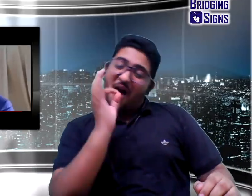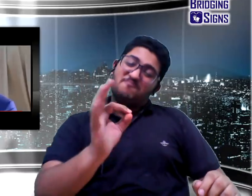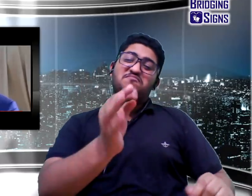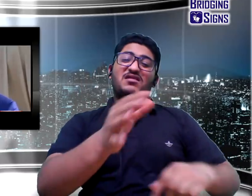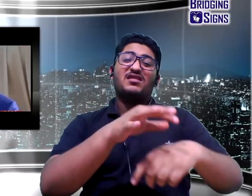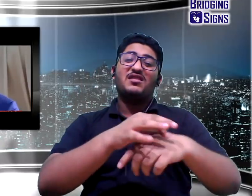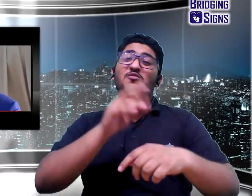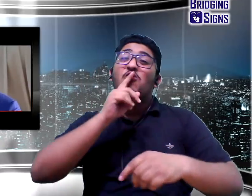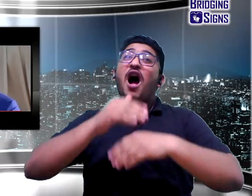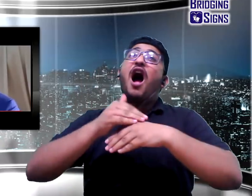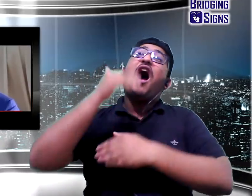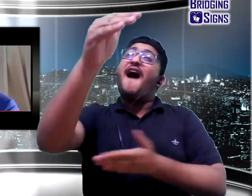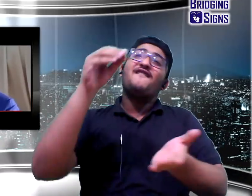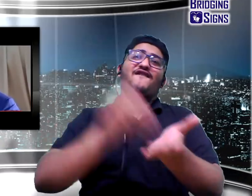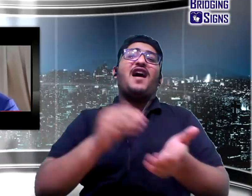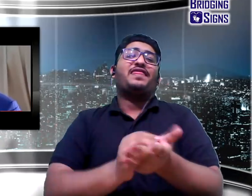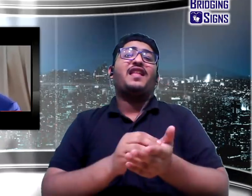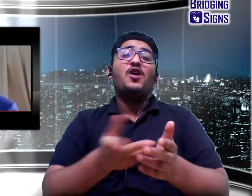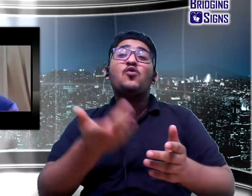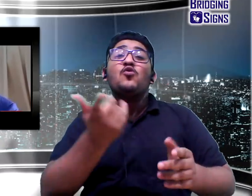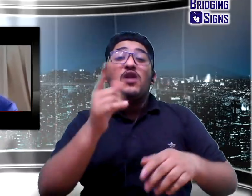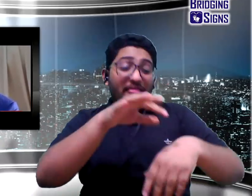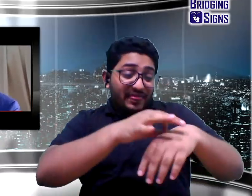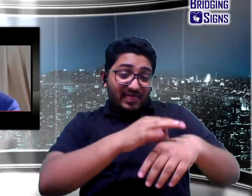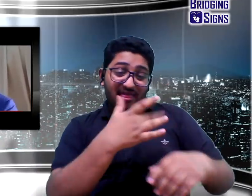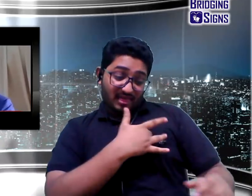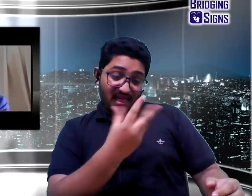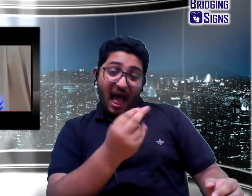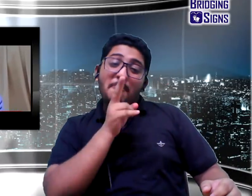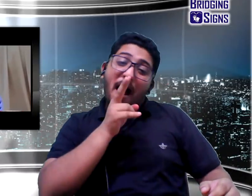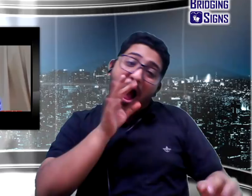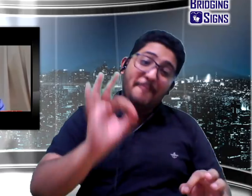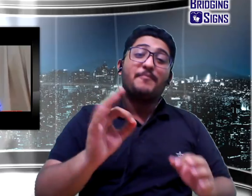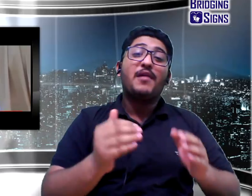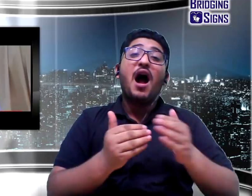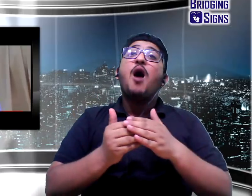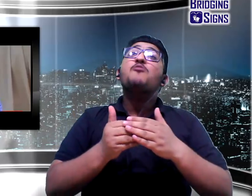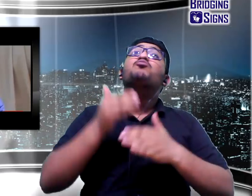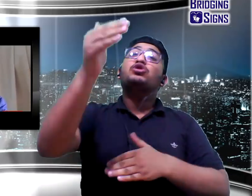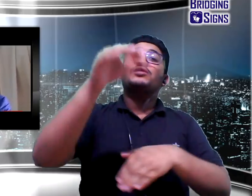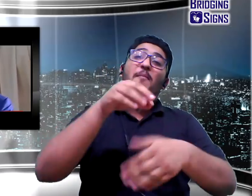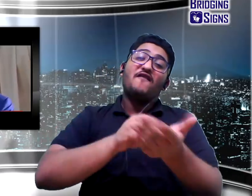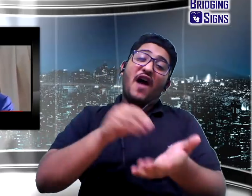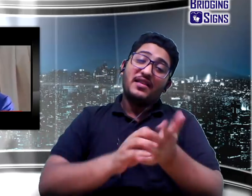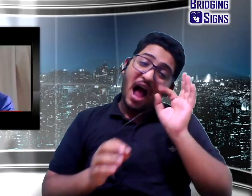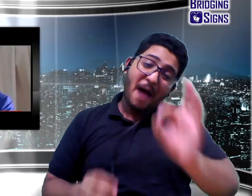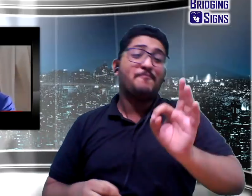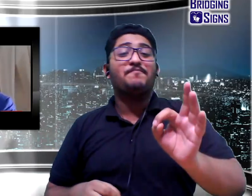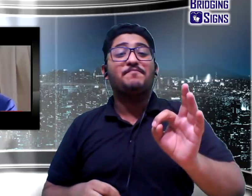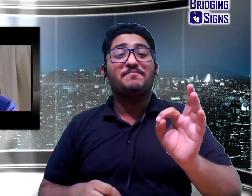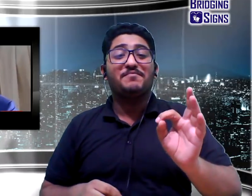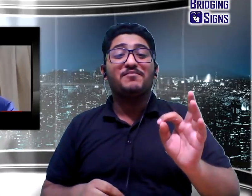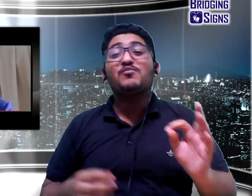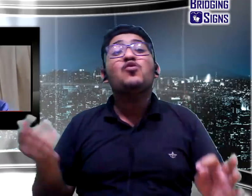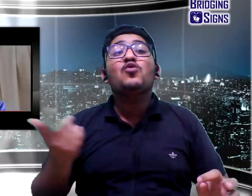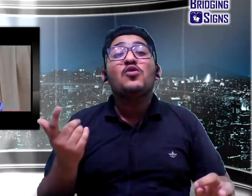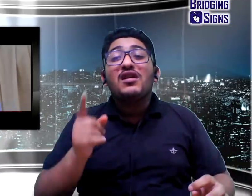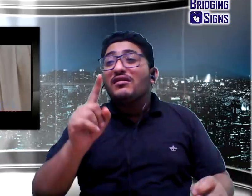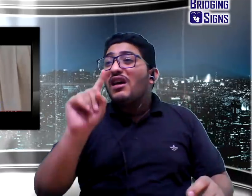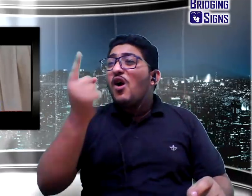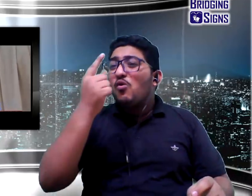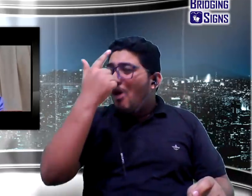ਇਹ ਗੱਲ ਤੇ ਮੁਸਤਕਬਿਲ ਦੀ ਹੈ, ਇਹ ਗੱਲ ਇਨਸਾਨੀ ਦਿਲ ਦੀ ਹੈ, ਇਹ ਗੱਲ ਤੇ ਮੁਸਤਕਬਿਲ ਦੀ ਹੈ। ਇਹ